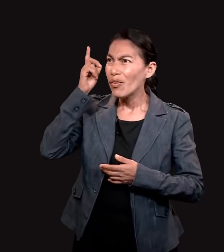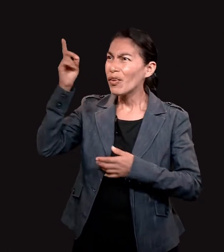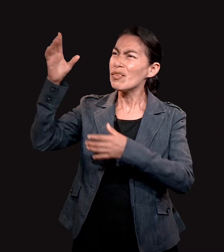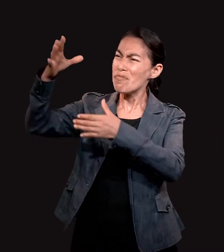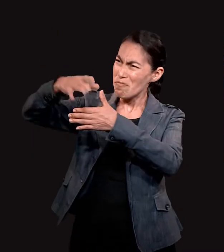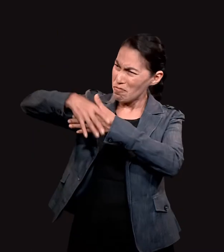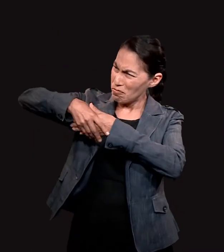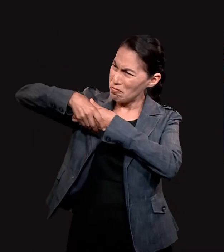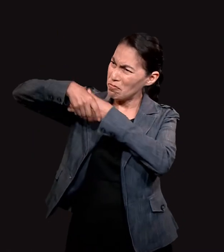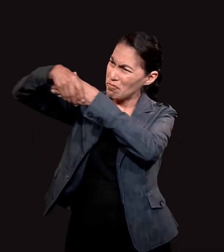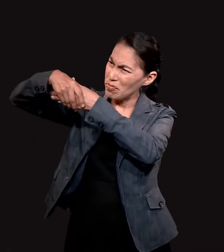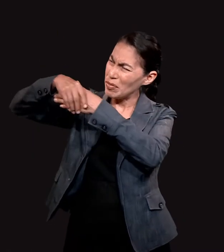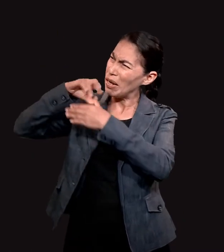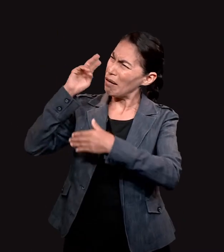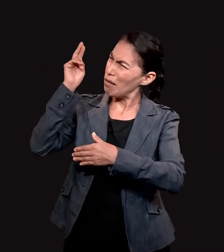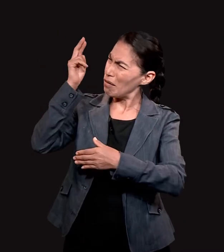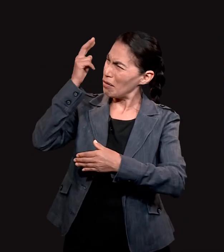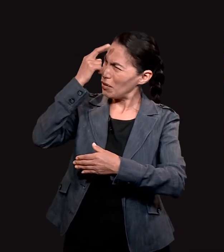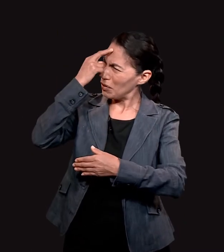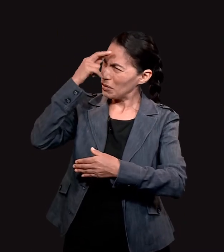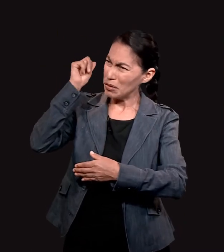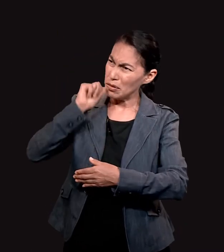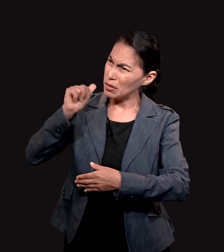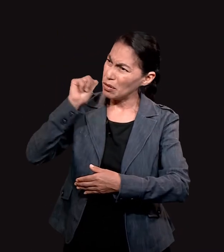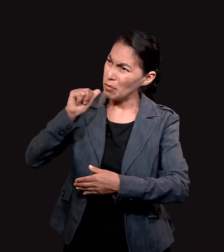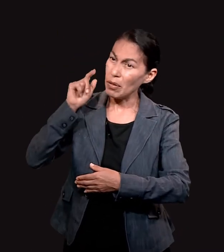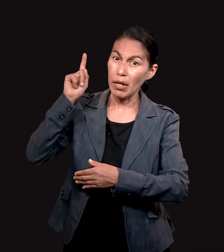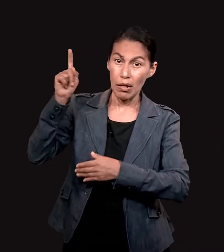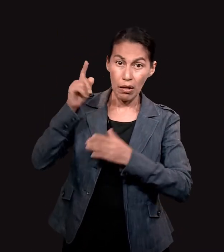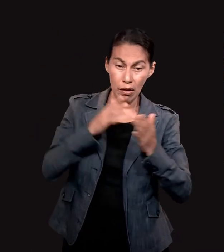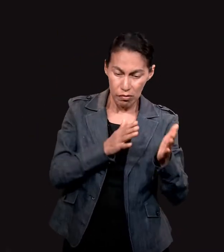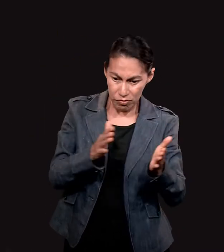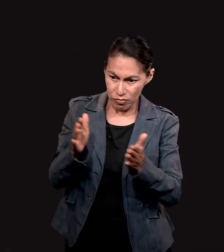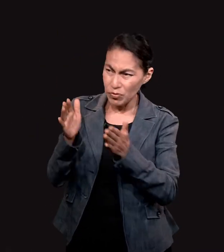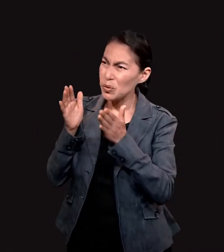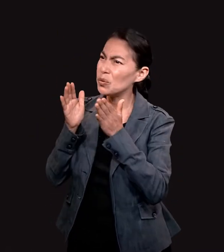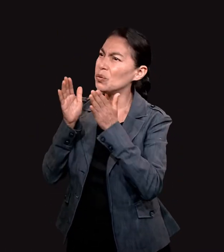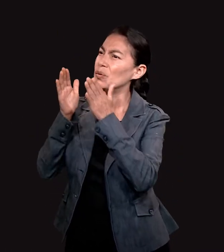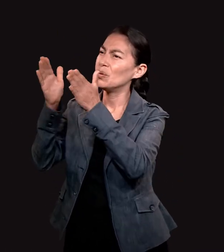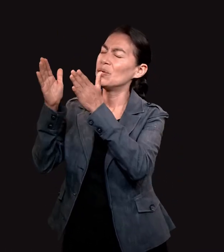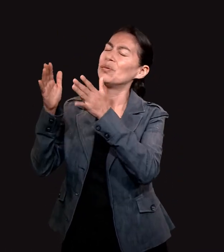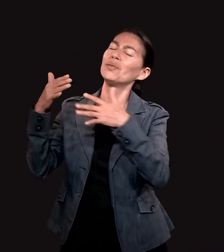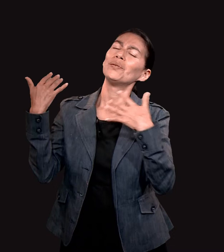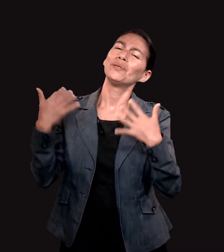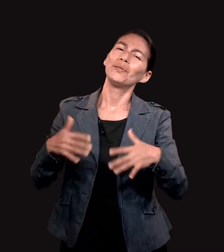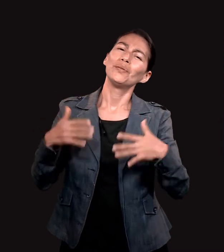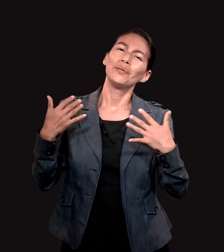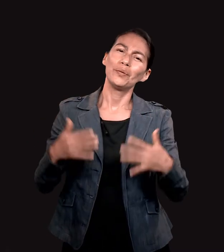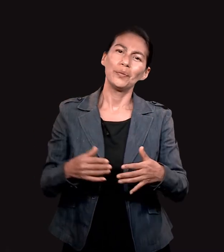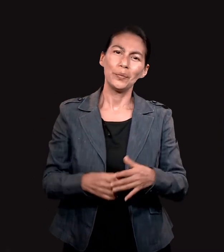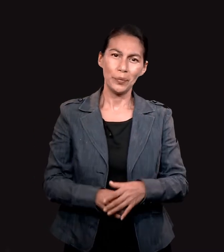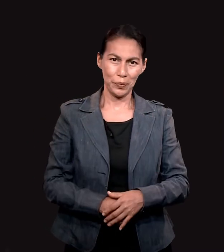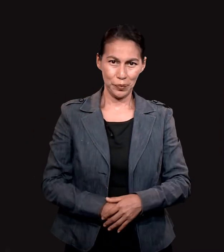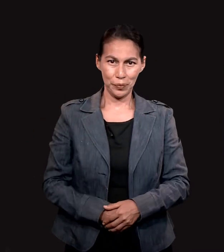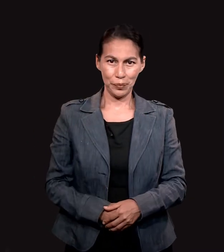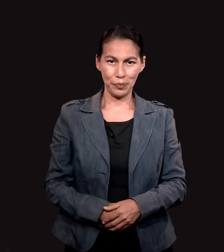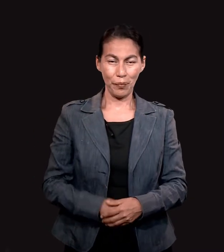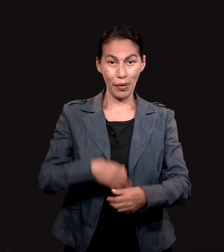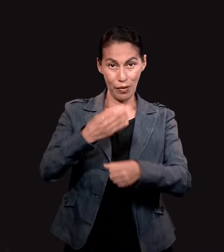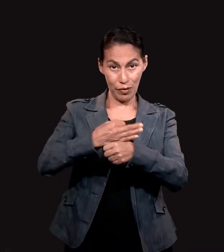prudencia. Reconócelo en todos tus caminos y Él enderezará tus